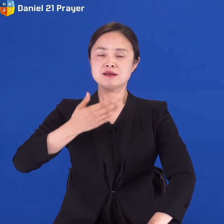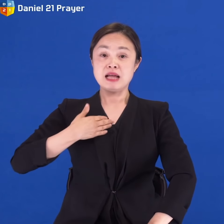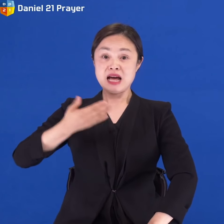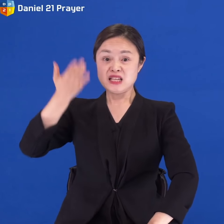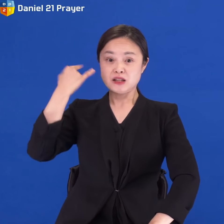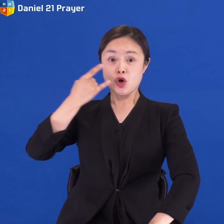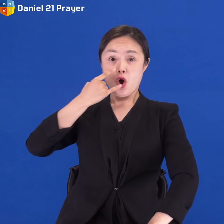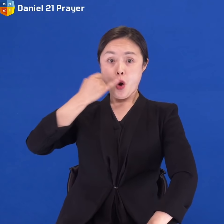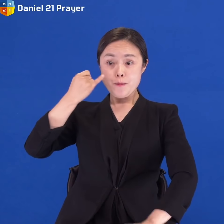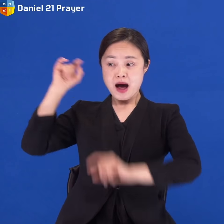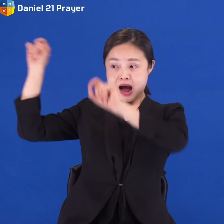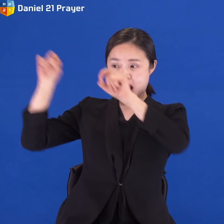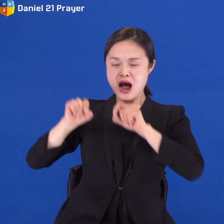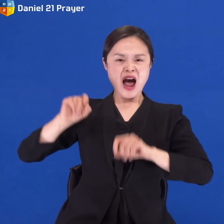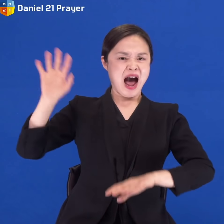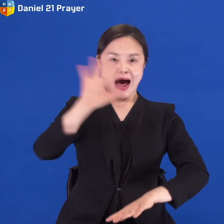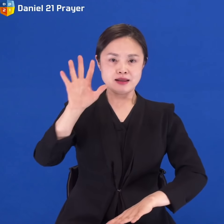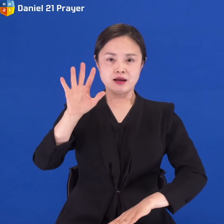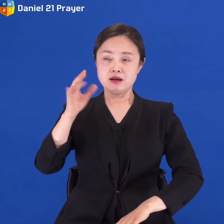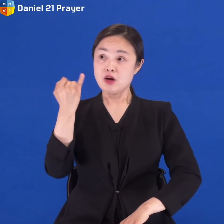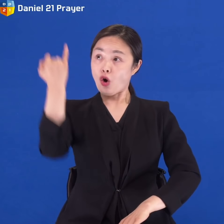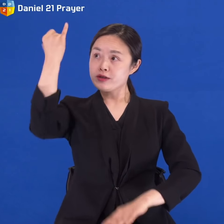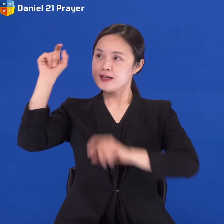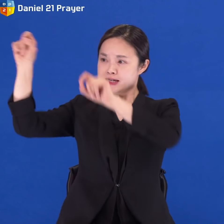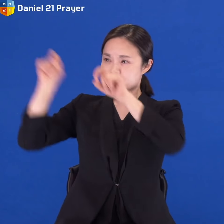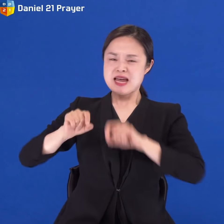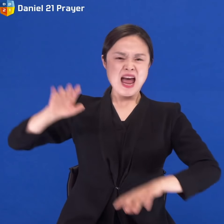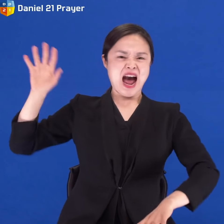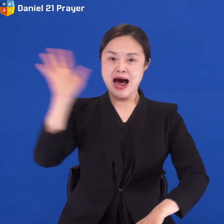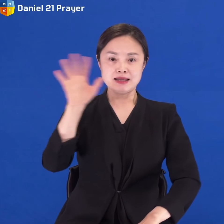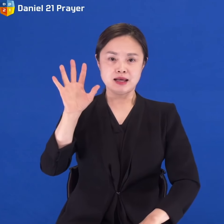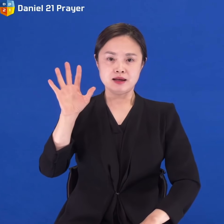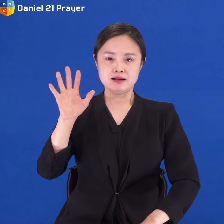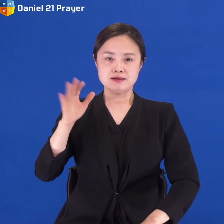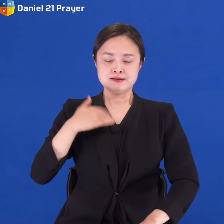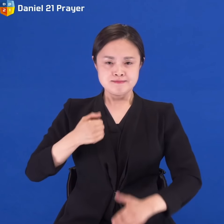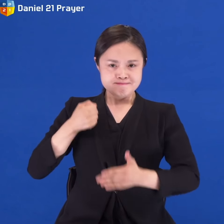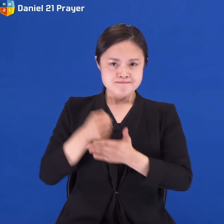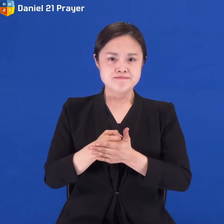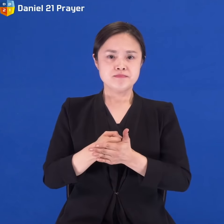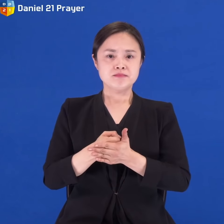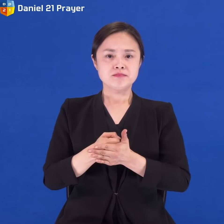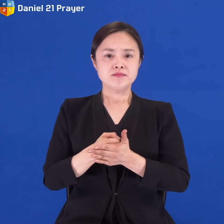엄마들처럼 살지 않을 거라는 그런 결심을 가지고